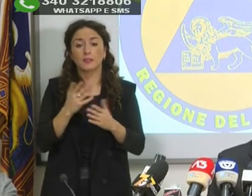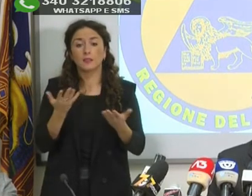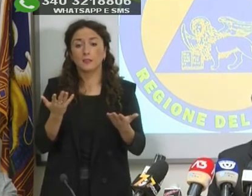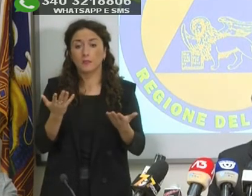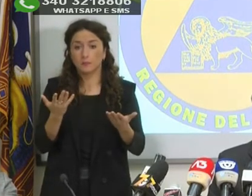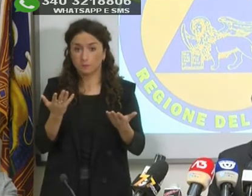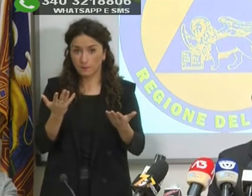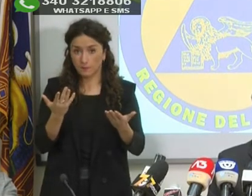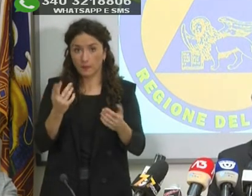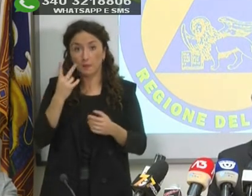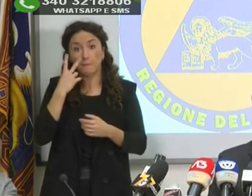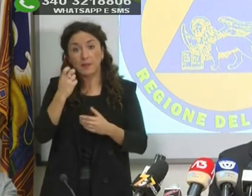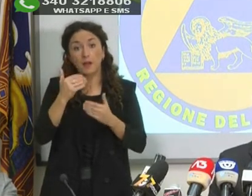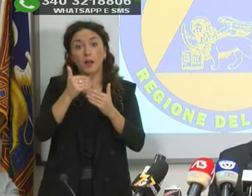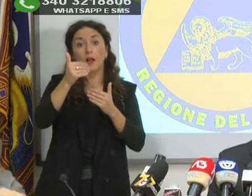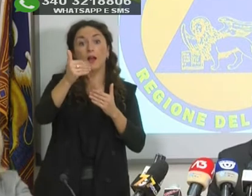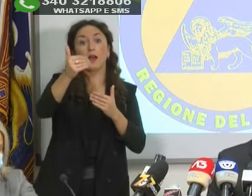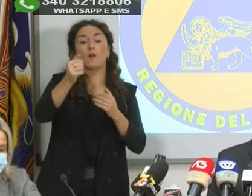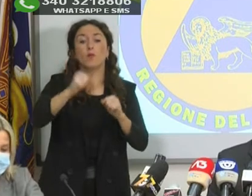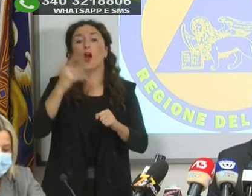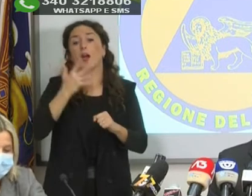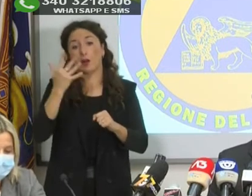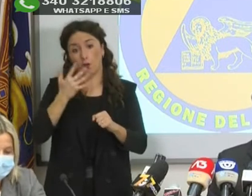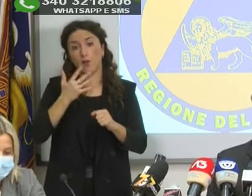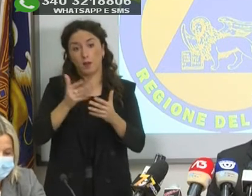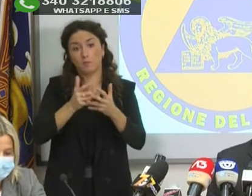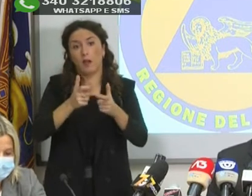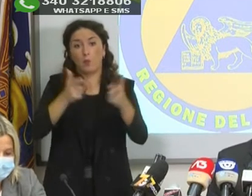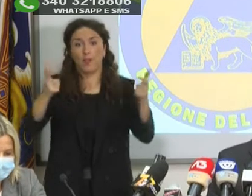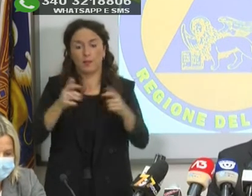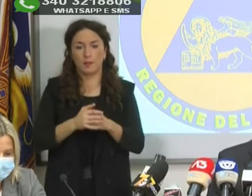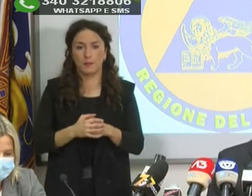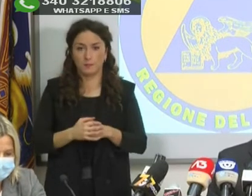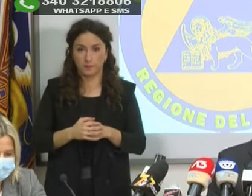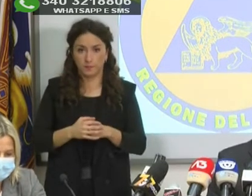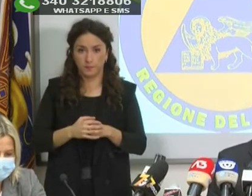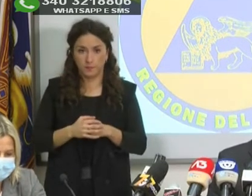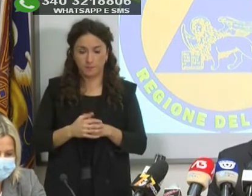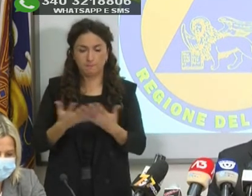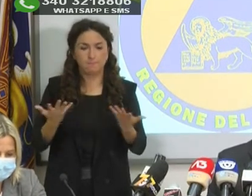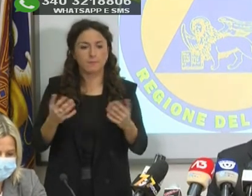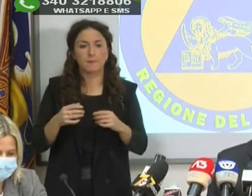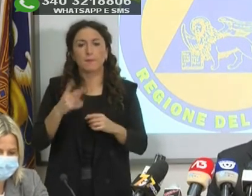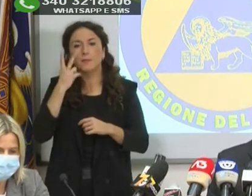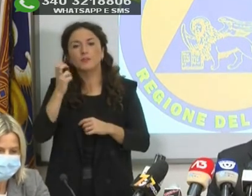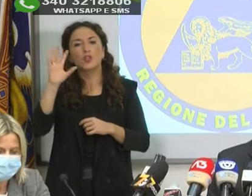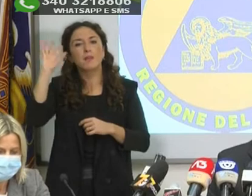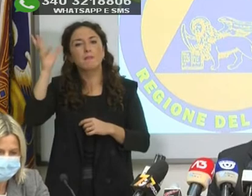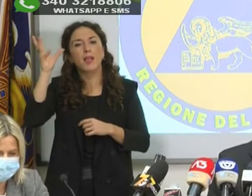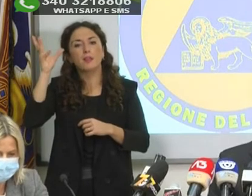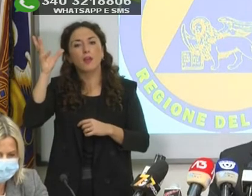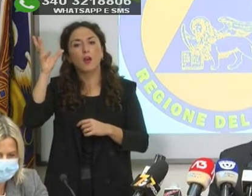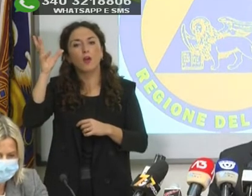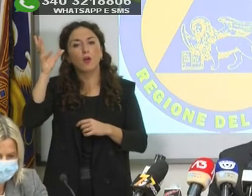la previsione, più aumenta il margine di errore. È come quando noi diciamo che le nostre previsioni meteo le